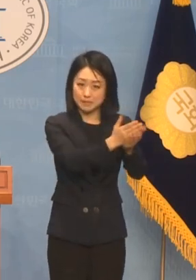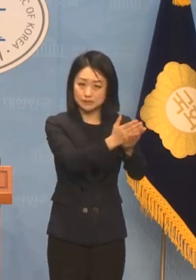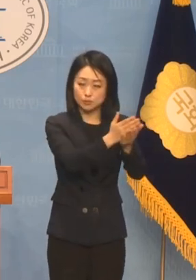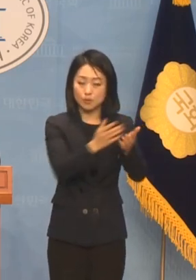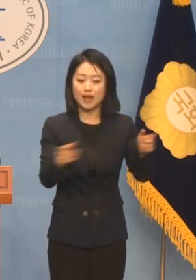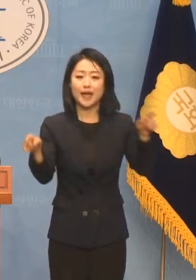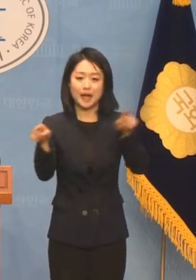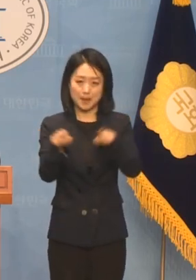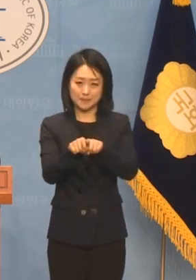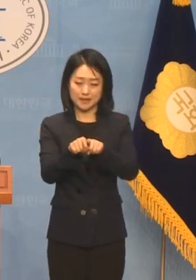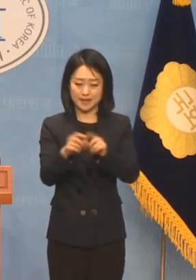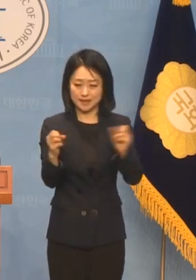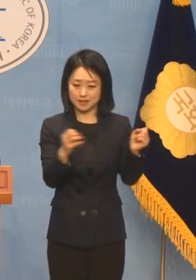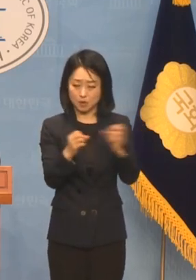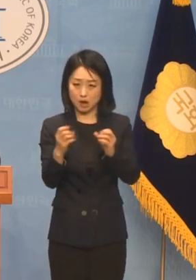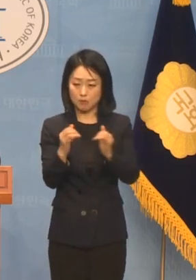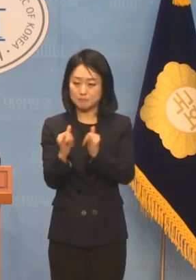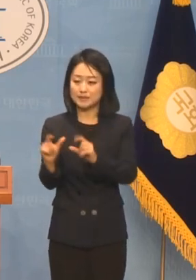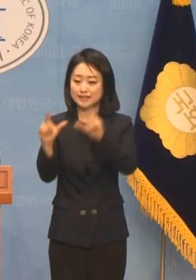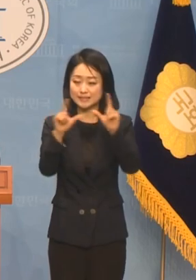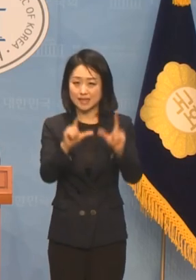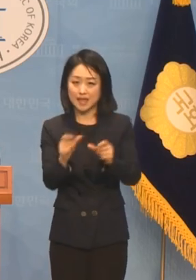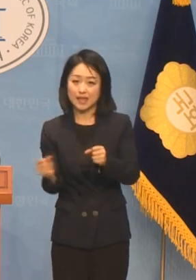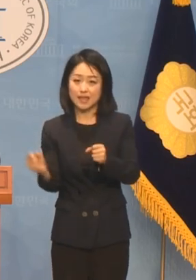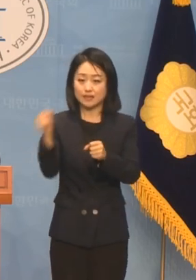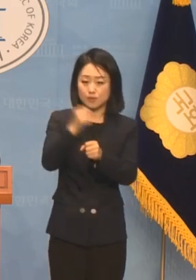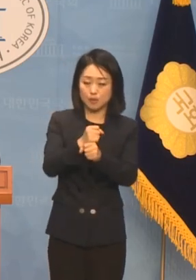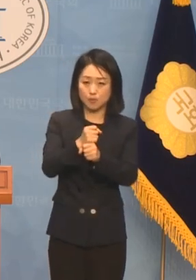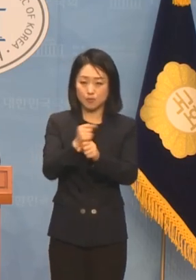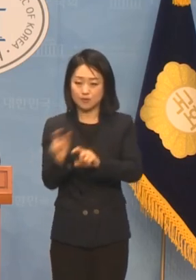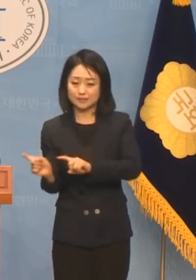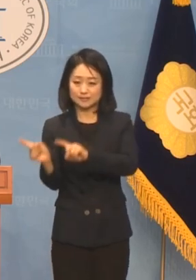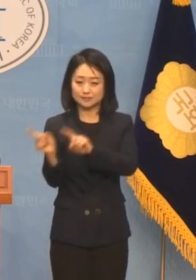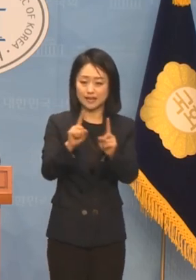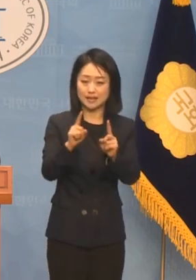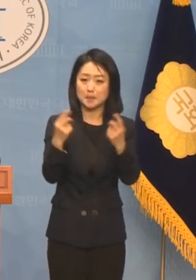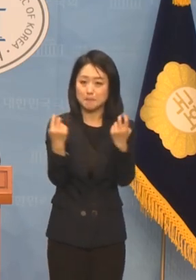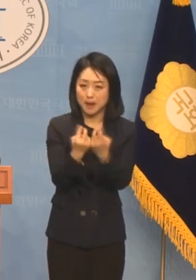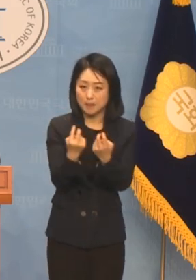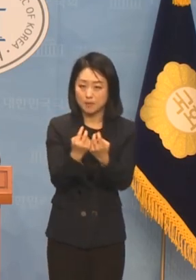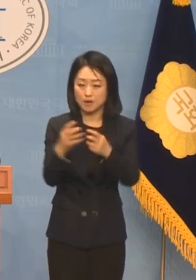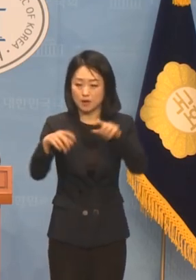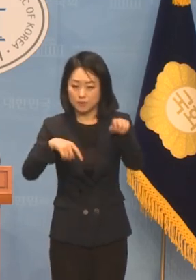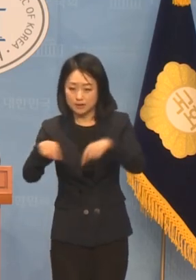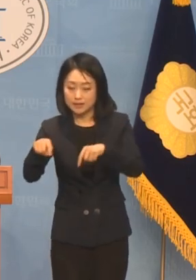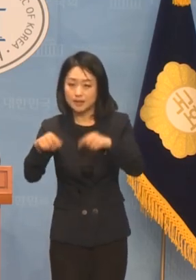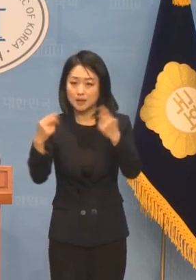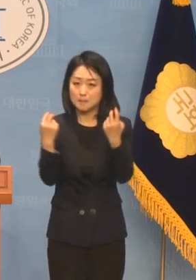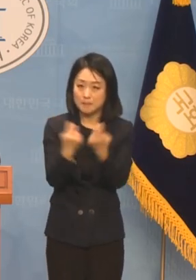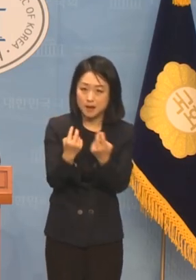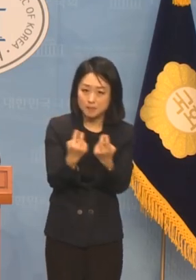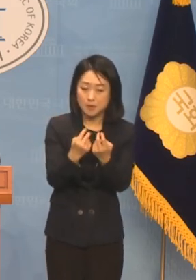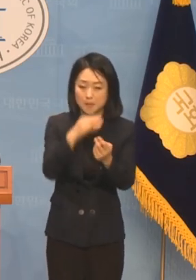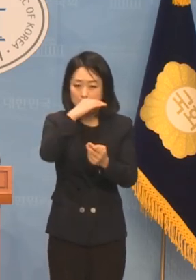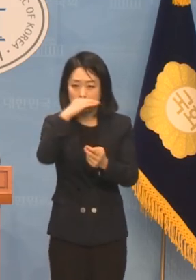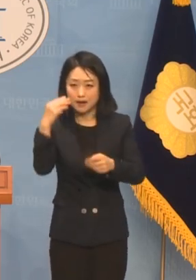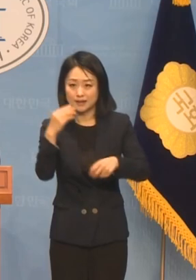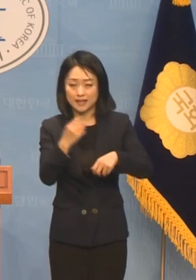맞대고 피폐한 민생을 어떻게 살릴지, 국정을 어떻게